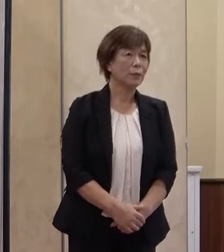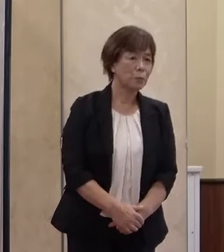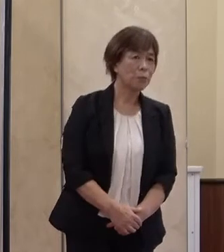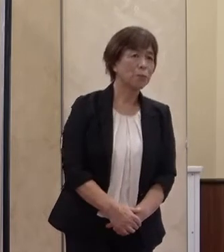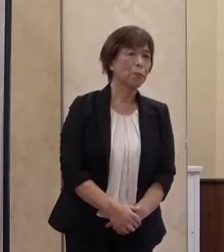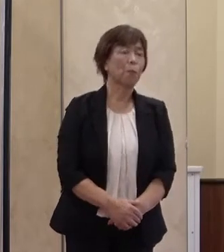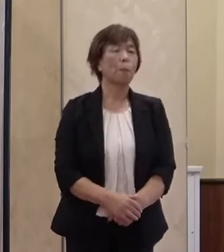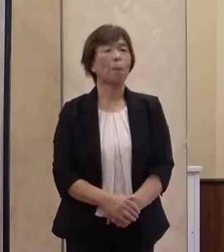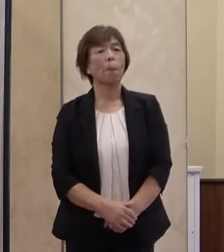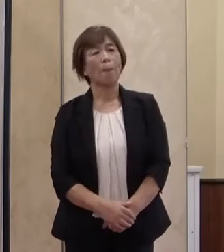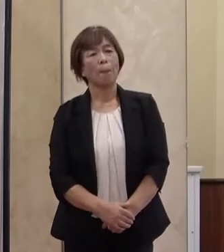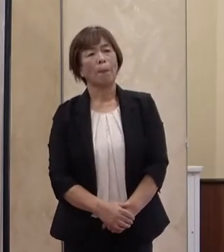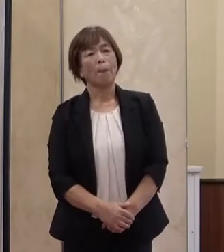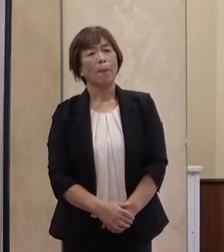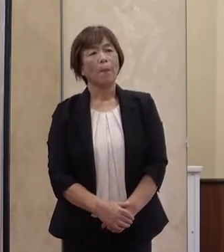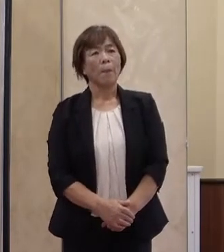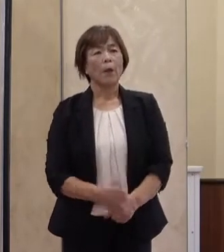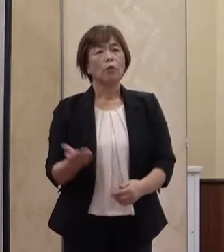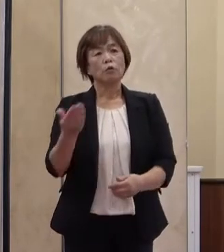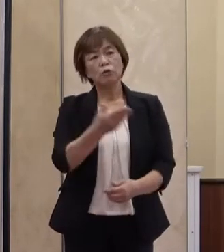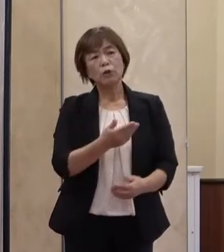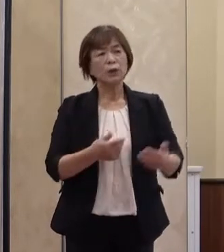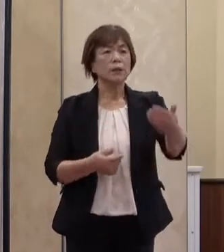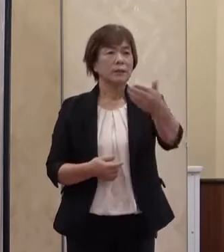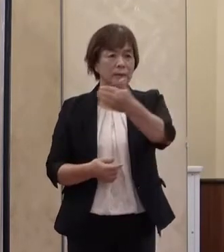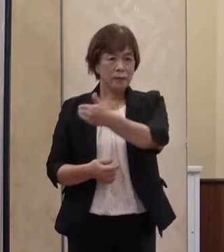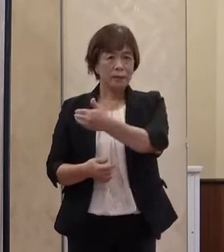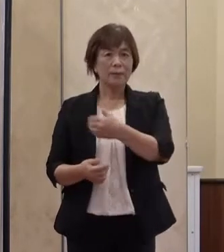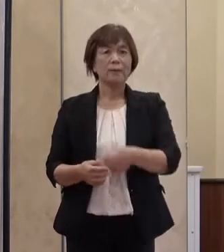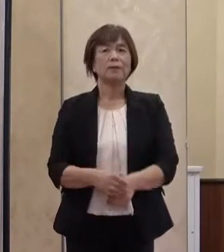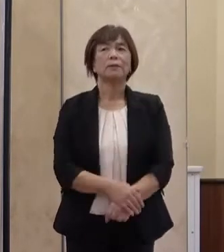次のご質問お願いします。